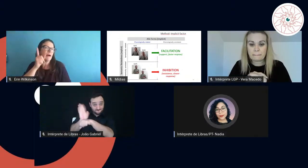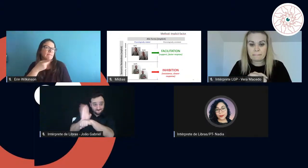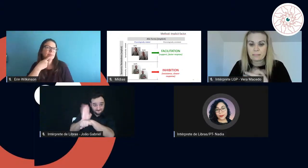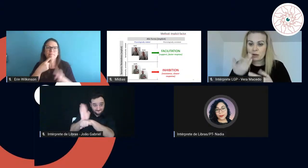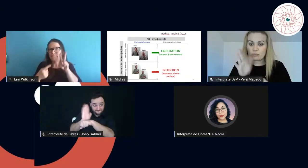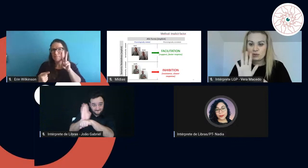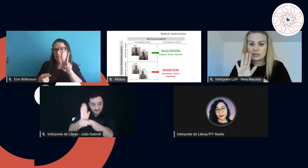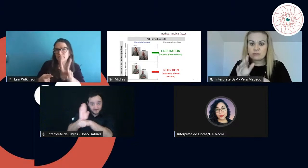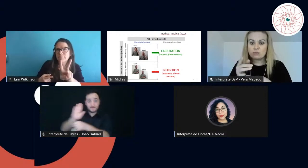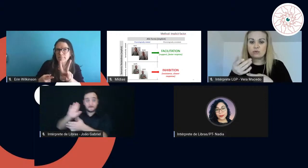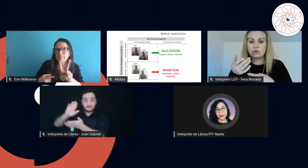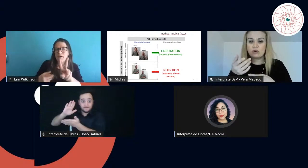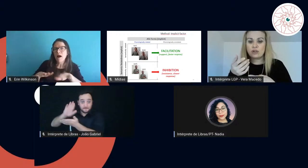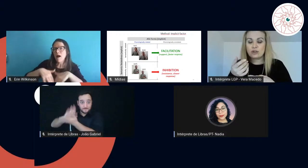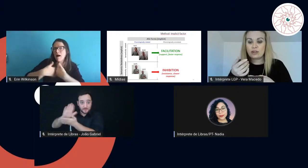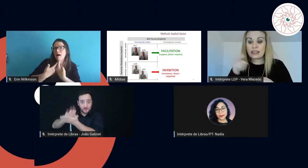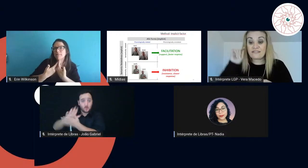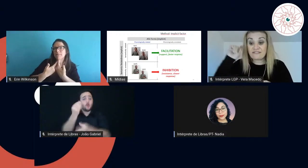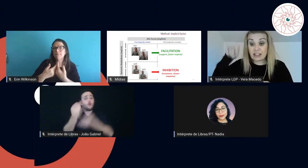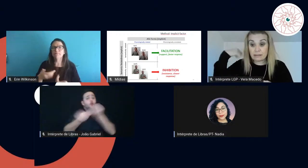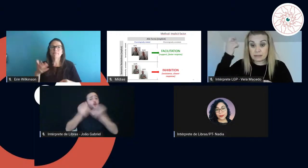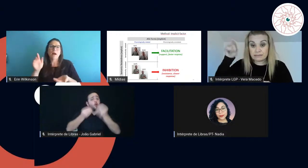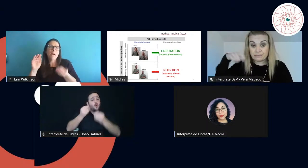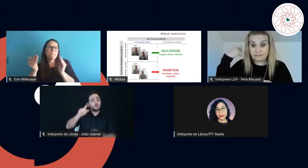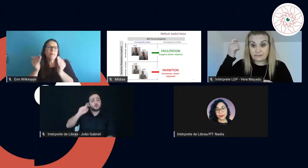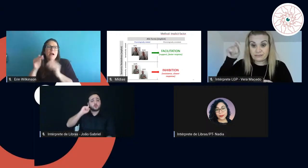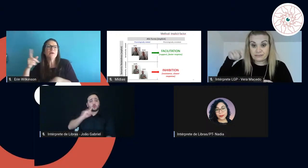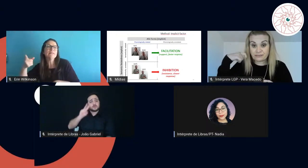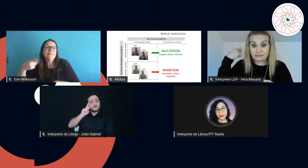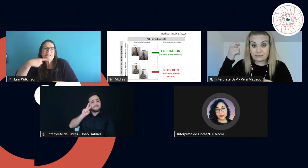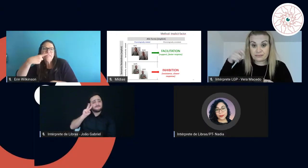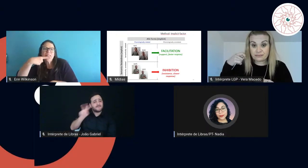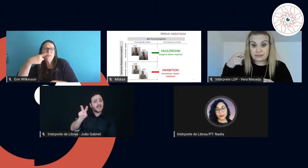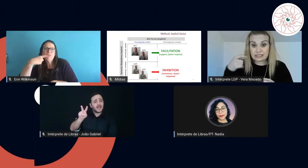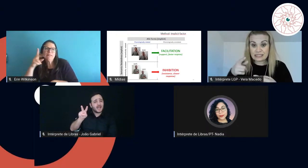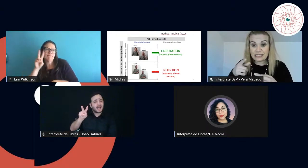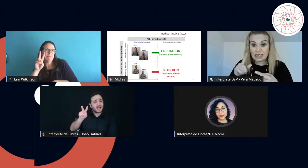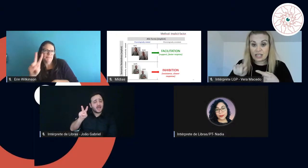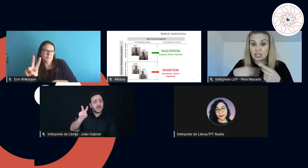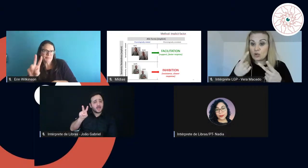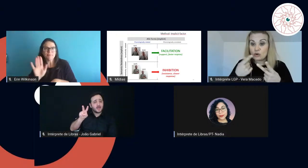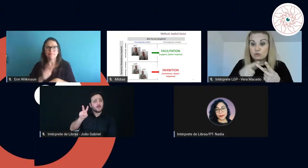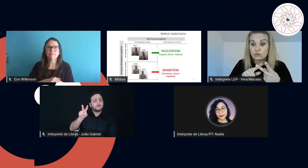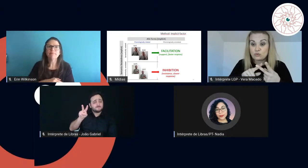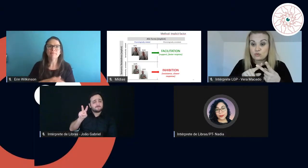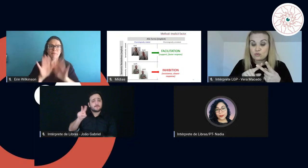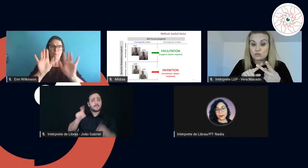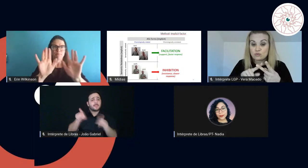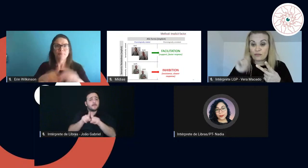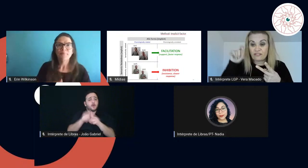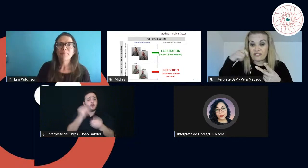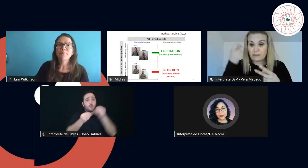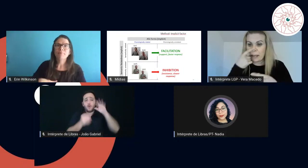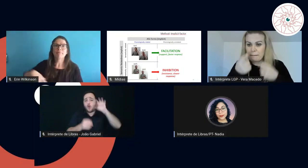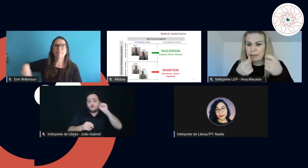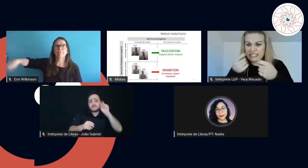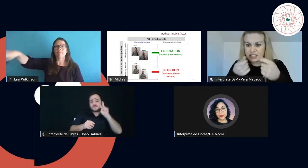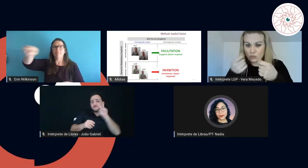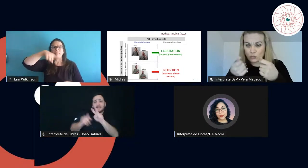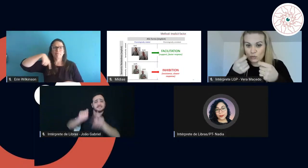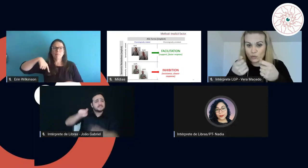por exemplo, o caso de filme e outro sinal que são